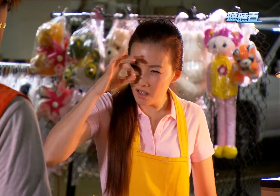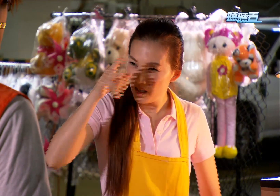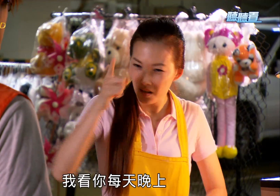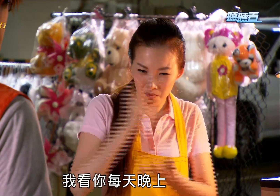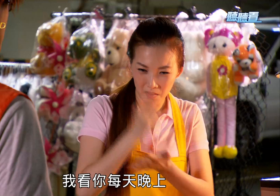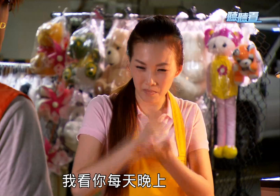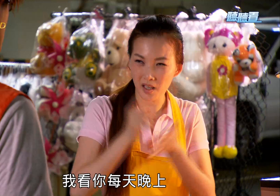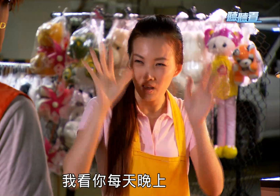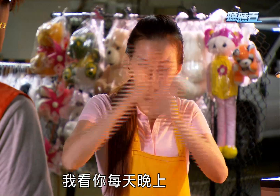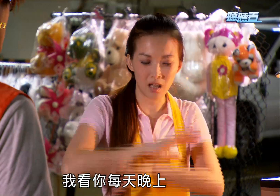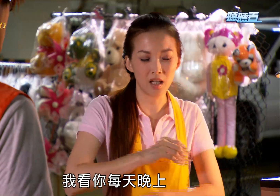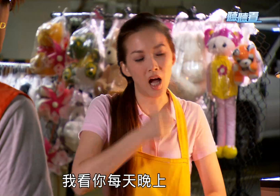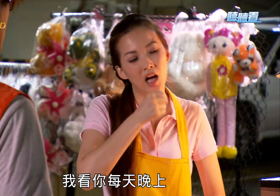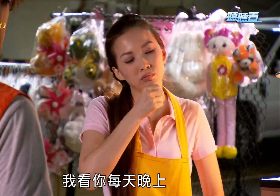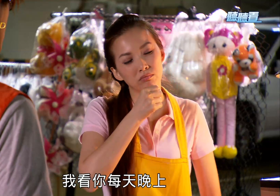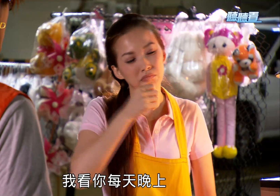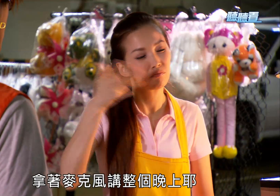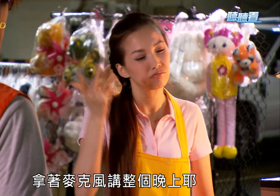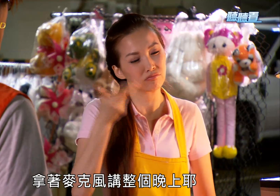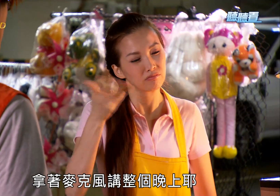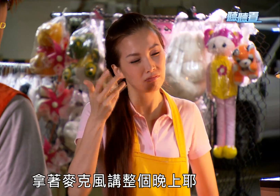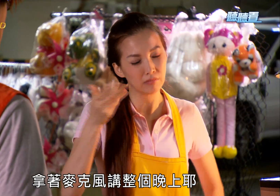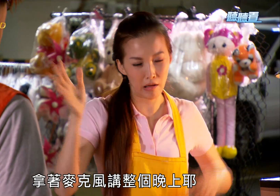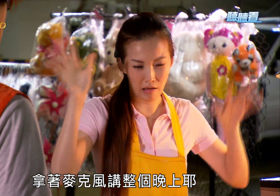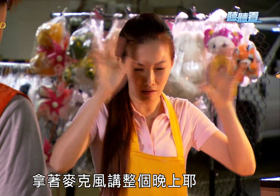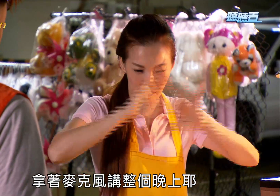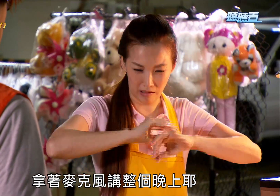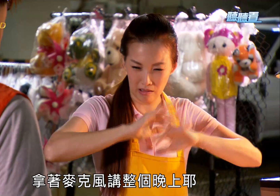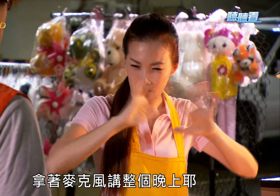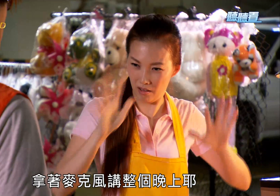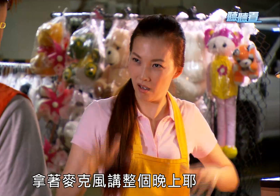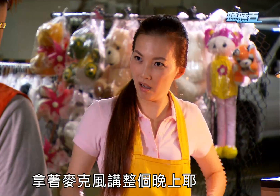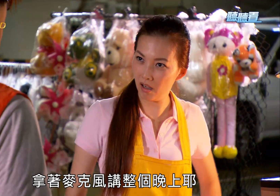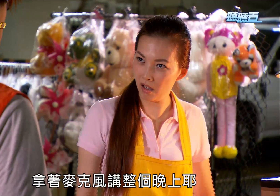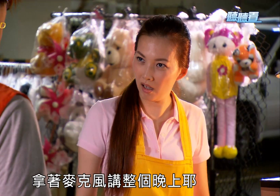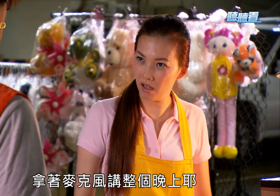我看你每天晚上拿着麦克风讲整个晚上，